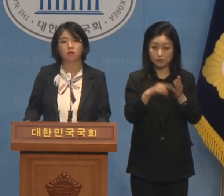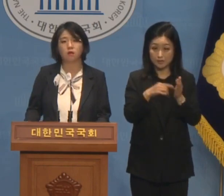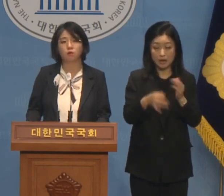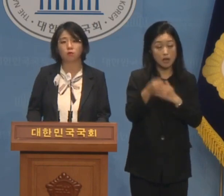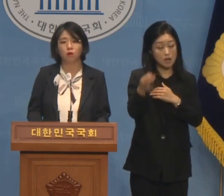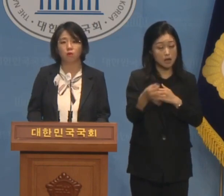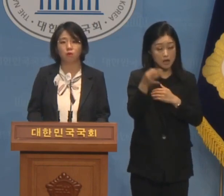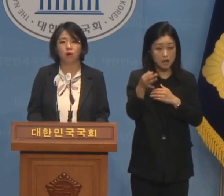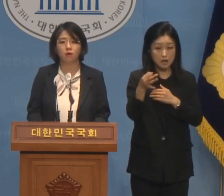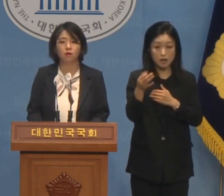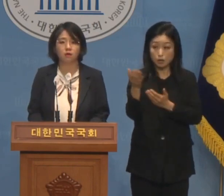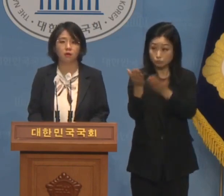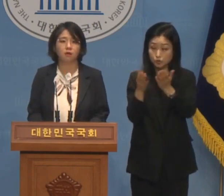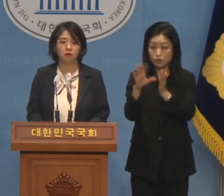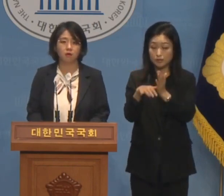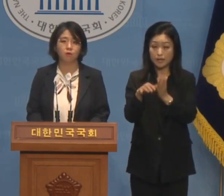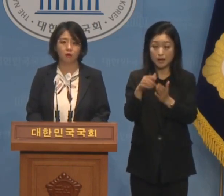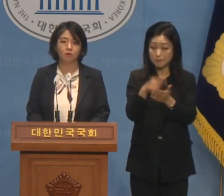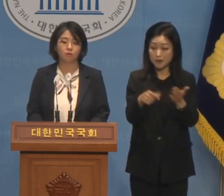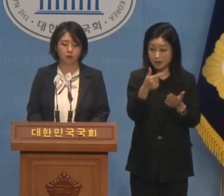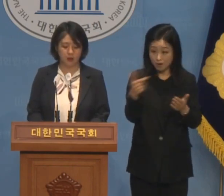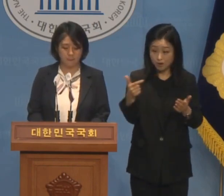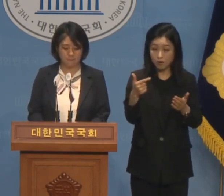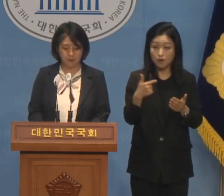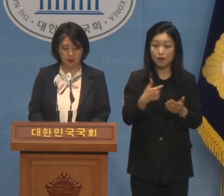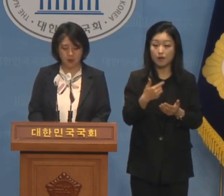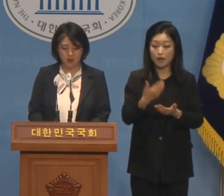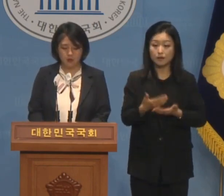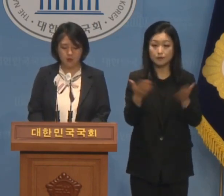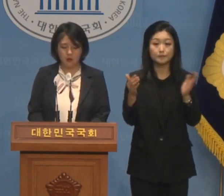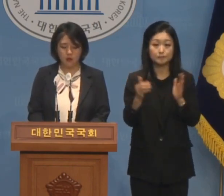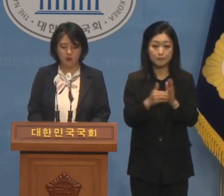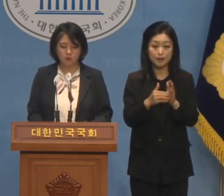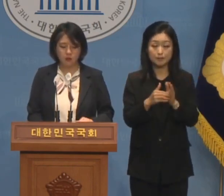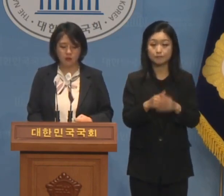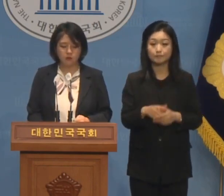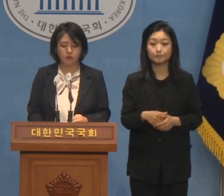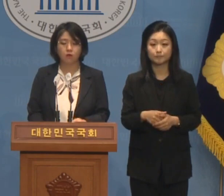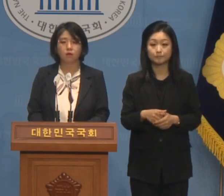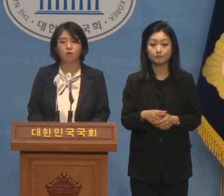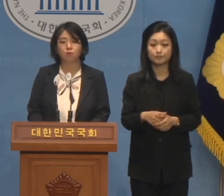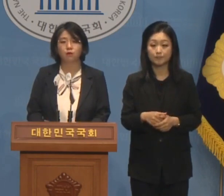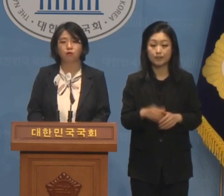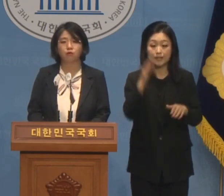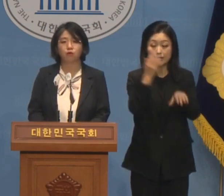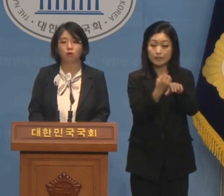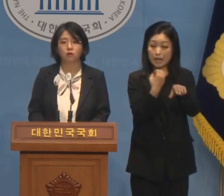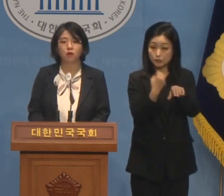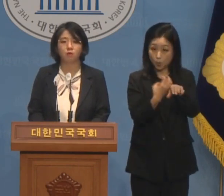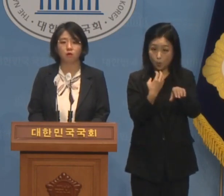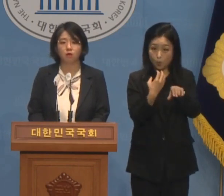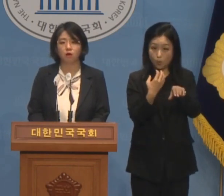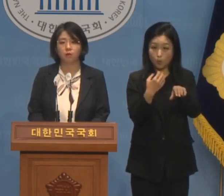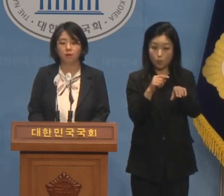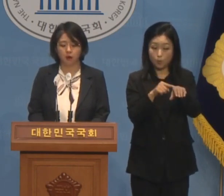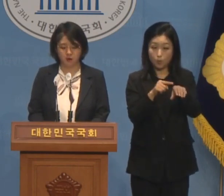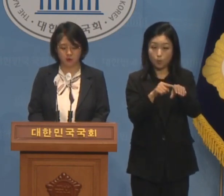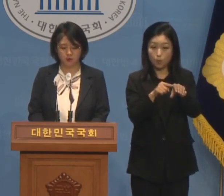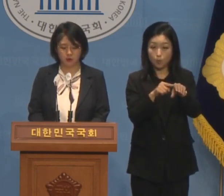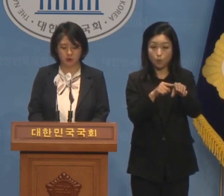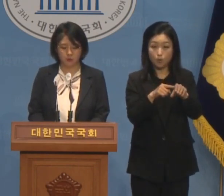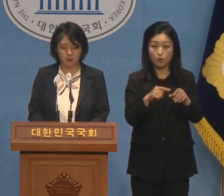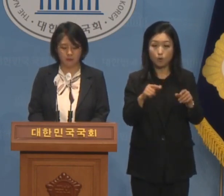내야 한다고 경고하는 기사들이 쏟아졌습니다. 재계와 산업계에서는 탄소 배출을 억제하면 기업이